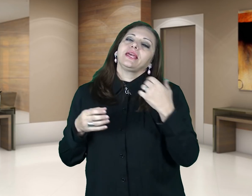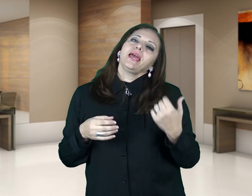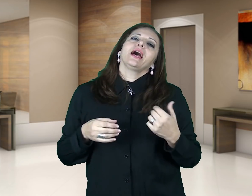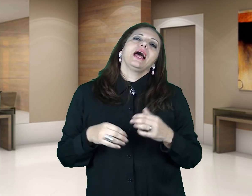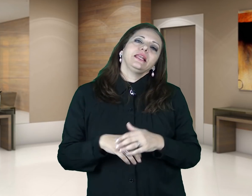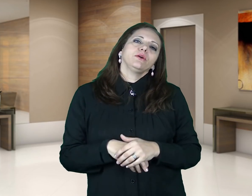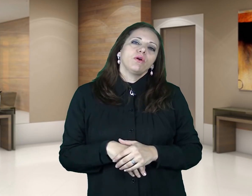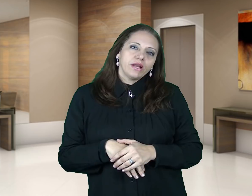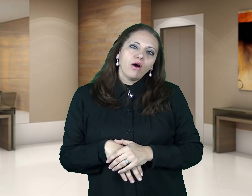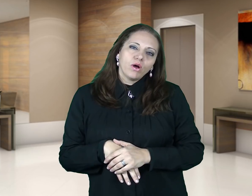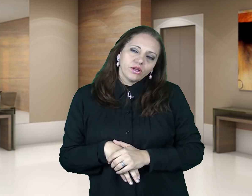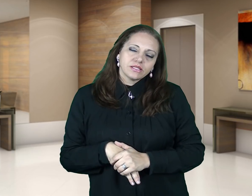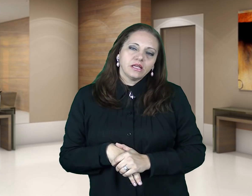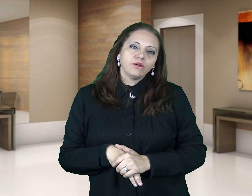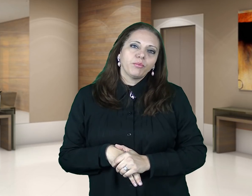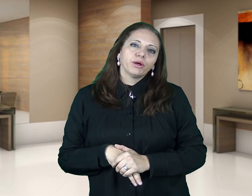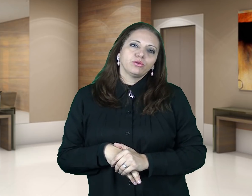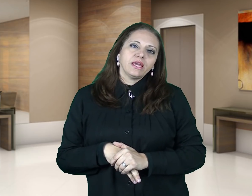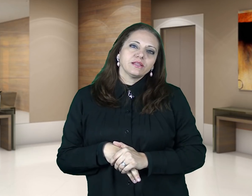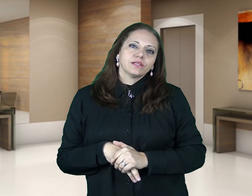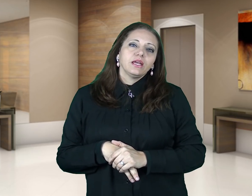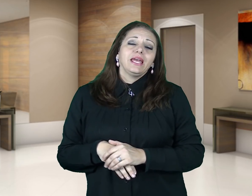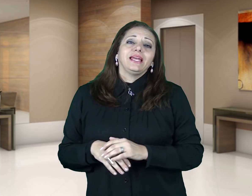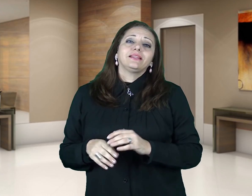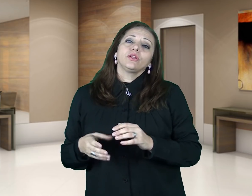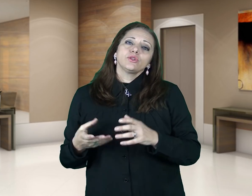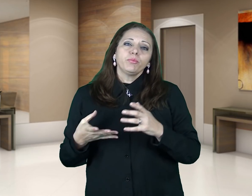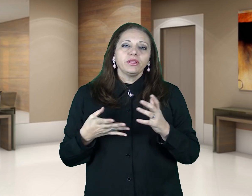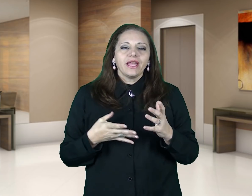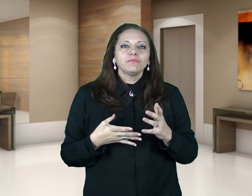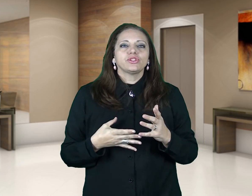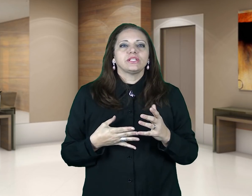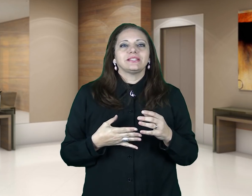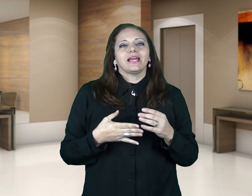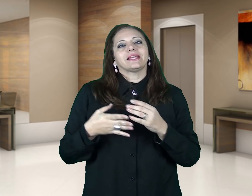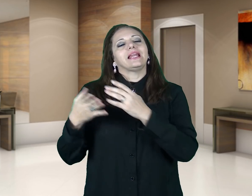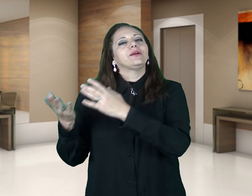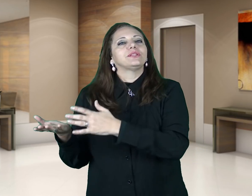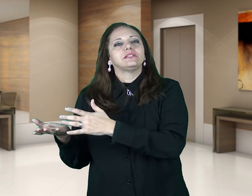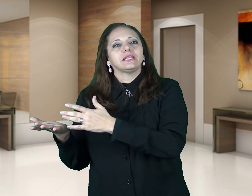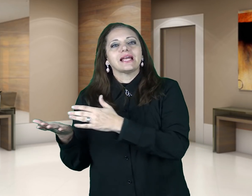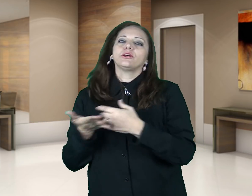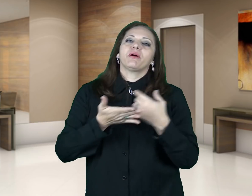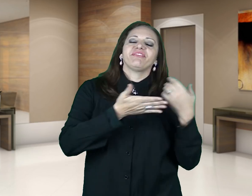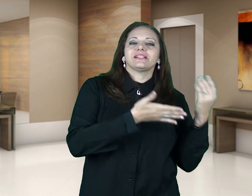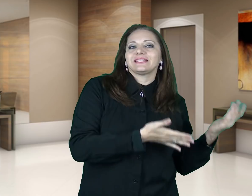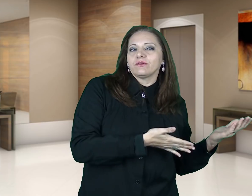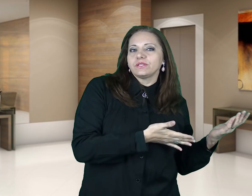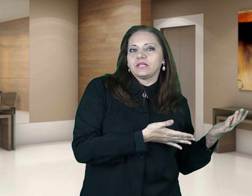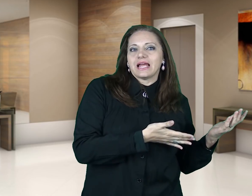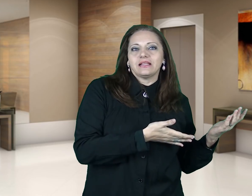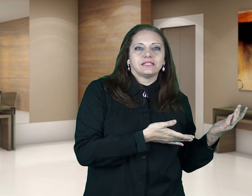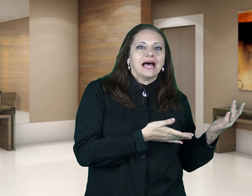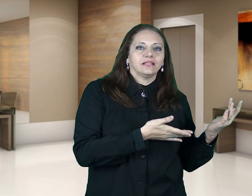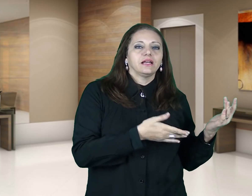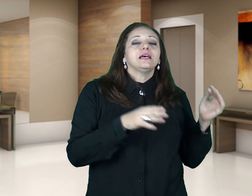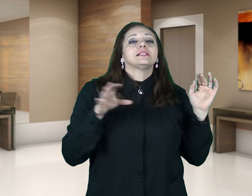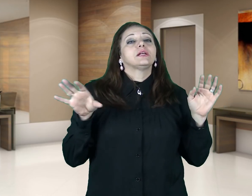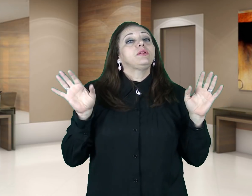organização que a língua oral, a nossa língua portuguesa. Então nós não podemos dizer que a língua de sinais é uma versão sinalizada.